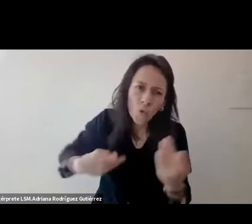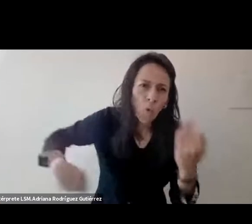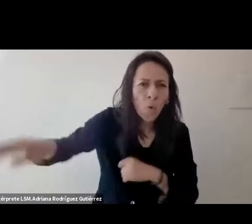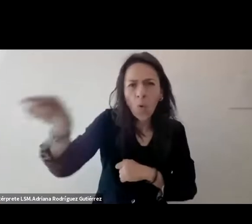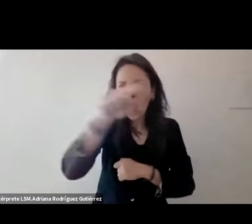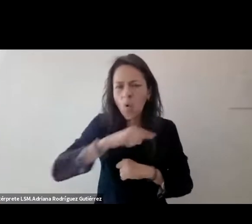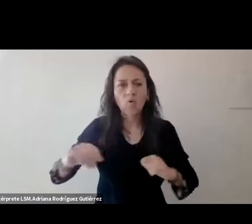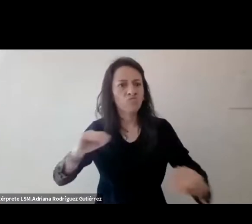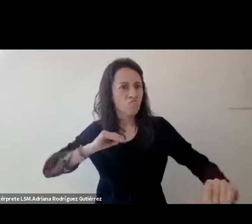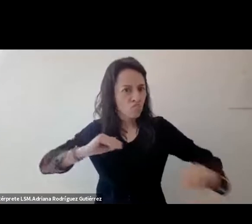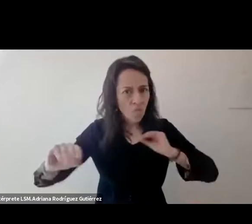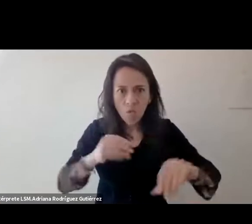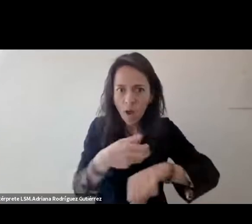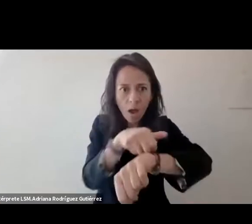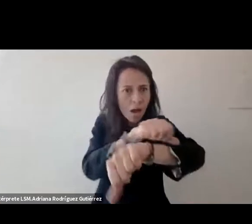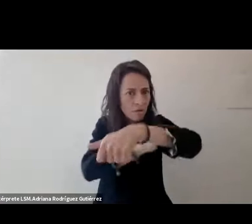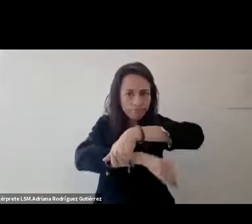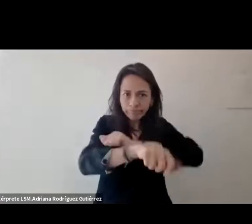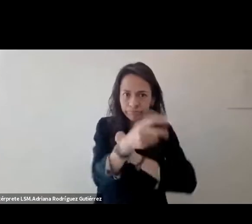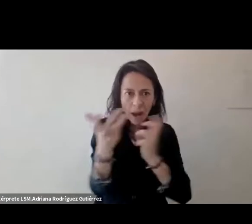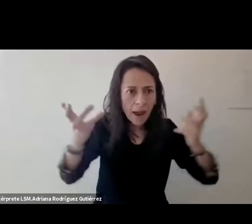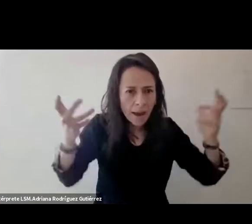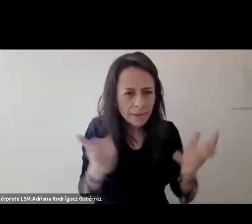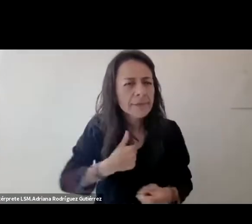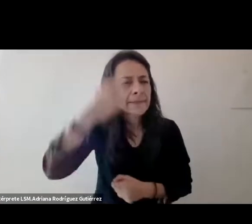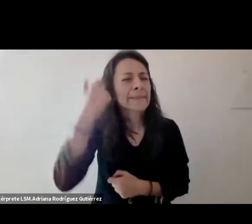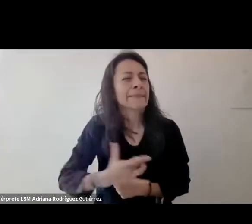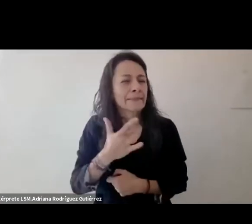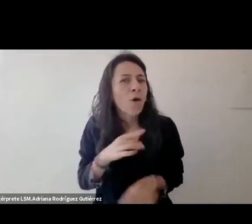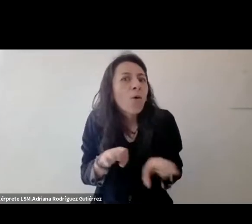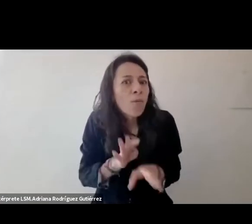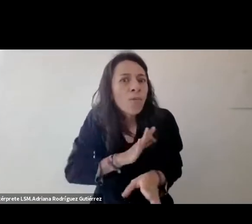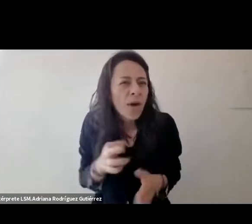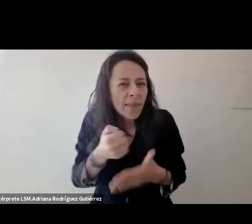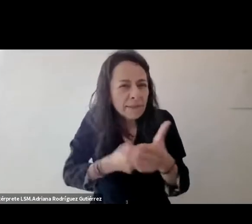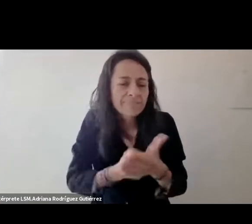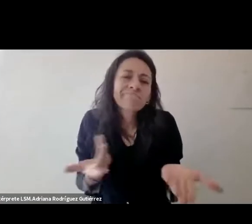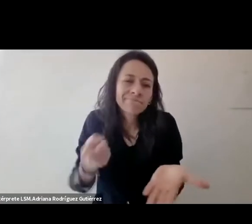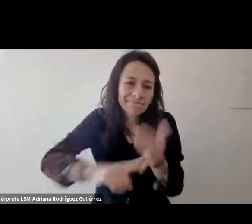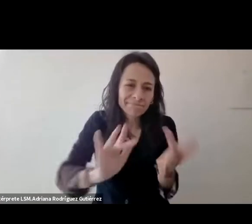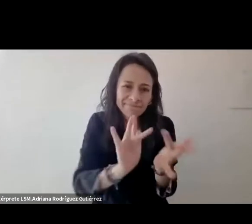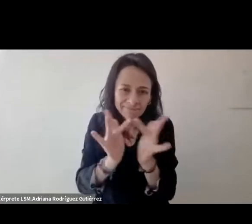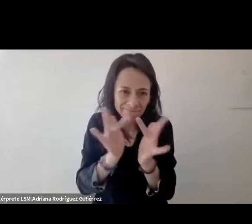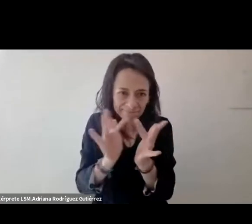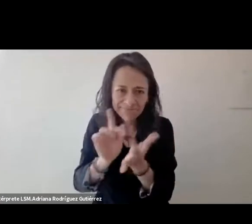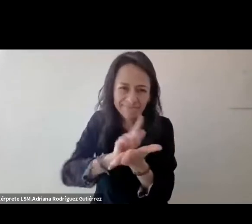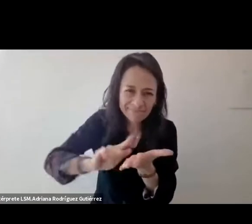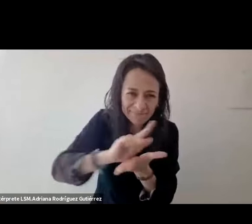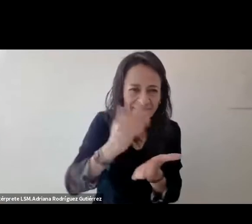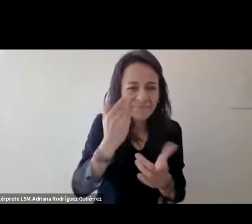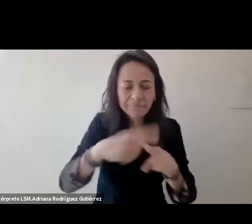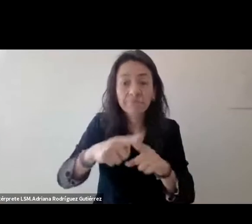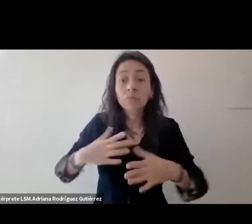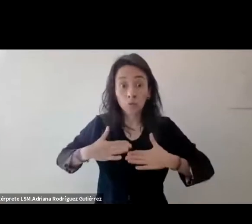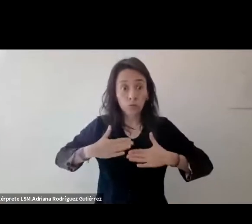creo que la parte de redes puede ser importante. Por parte del CEMEFI, cuenten con que vamos a